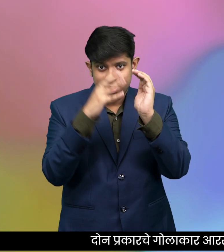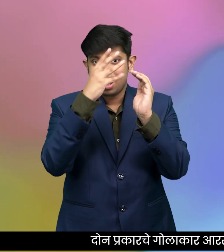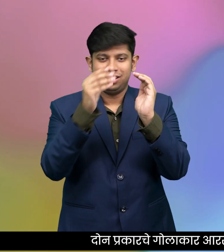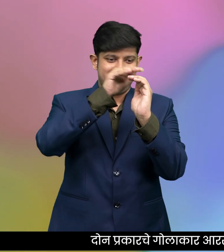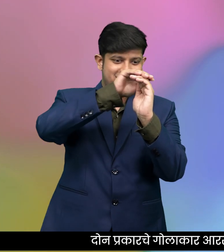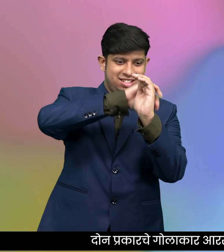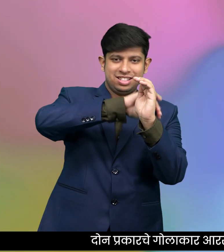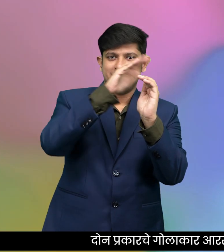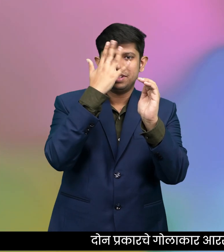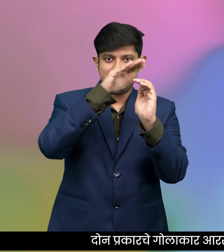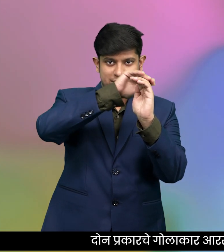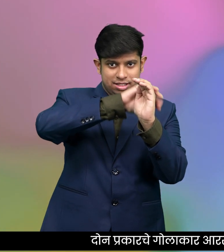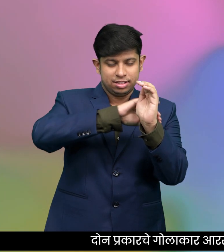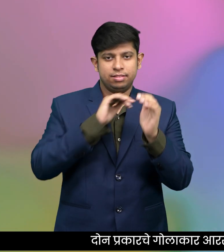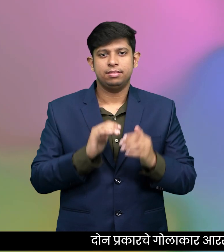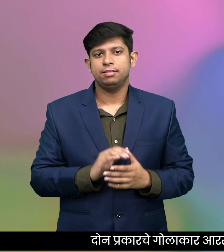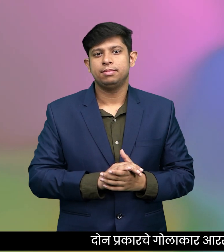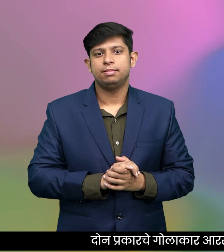अवतल आणि बहिर्वक्र आरसे.